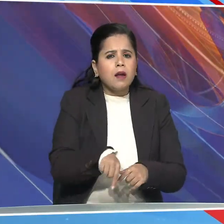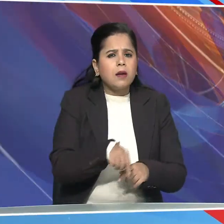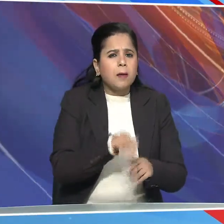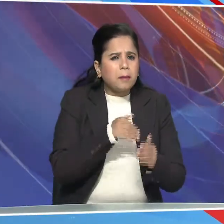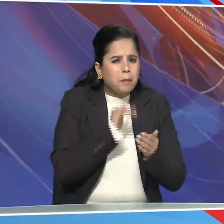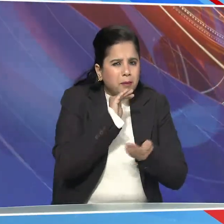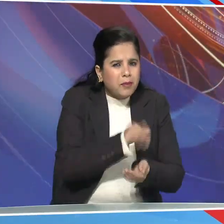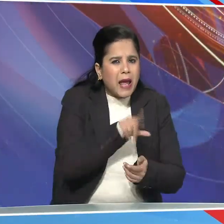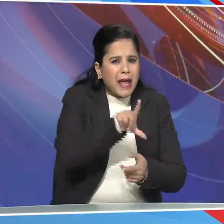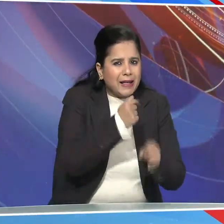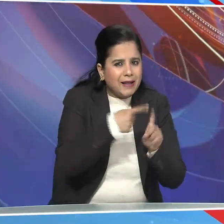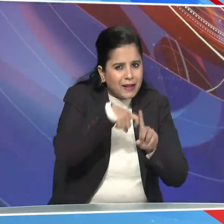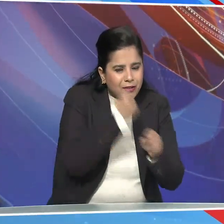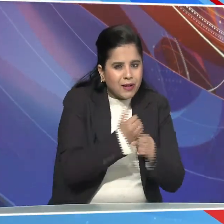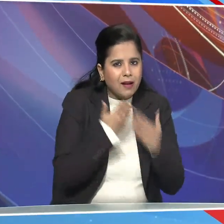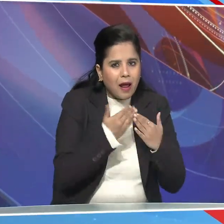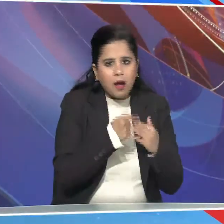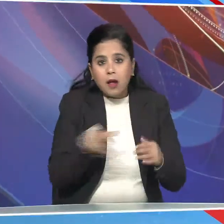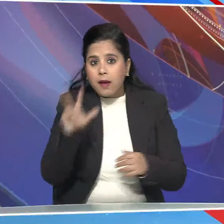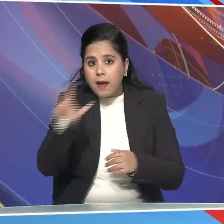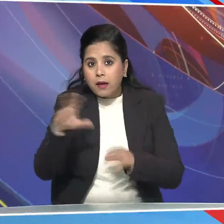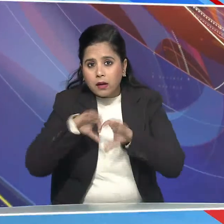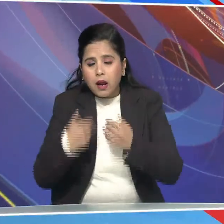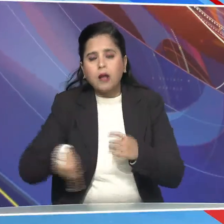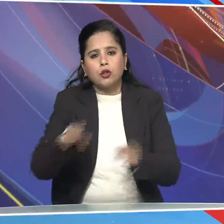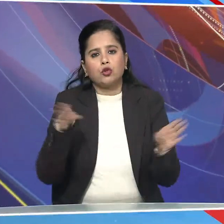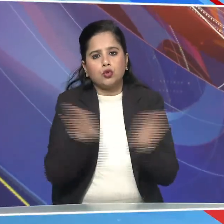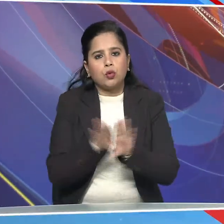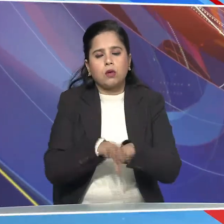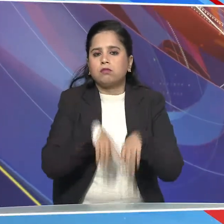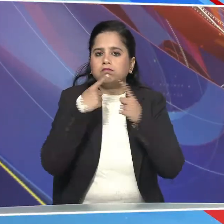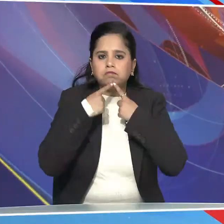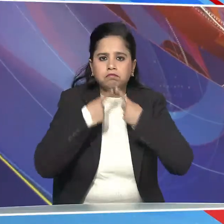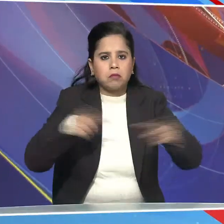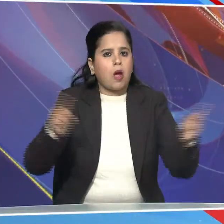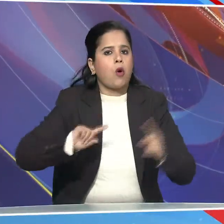विद्यार्थियों के लिए अवकाश घोषित किया है